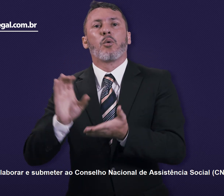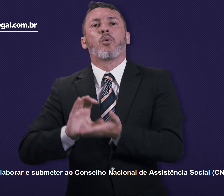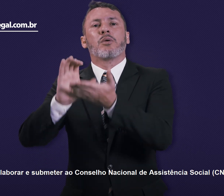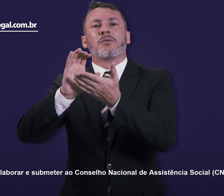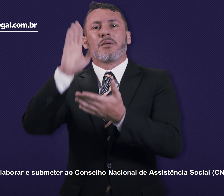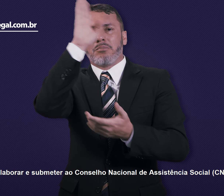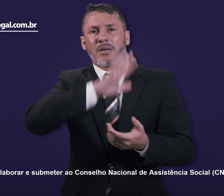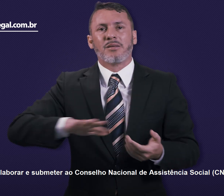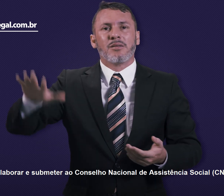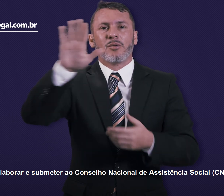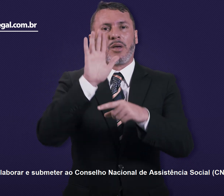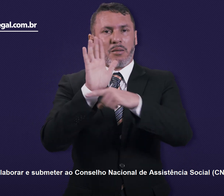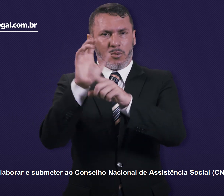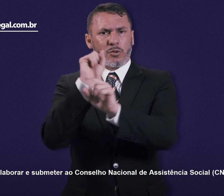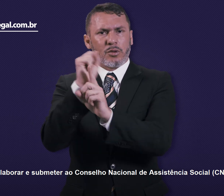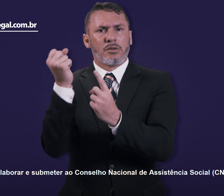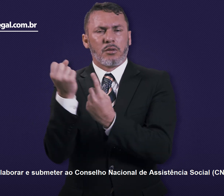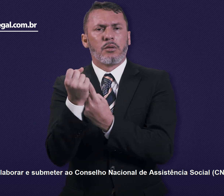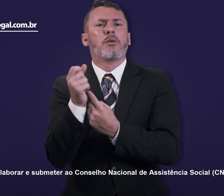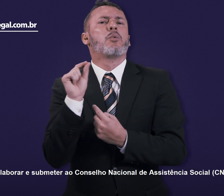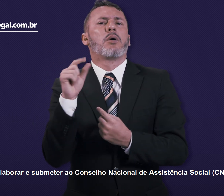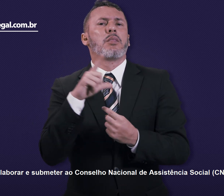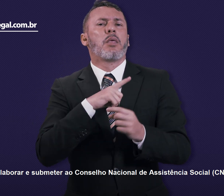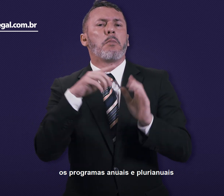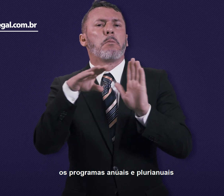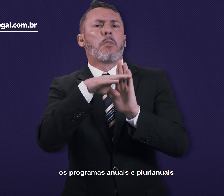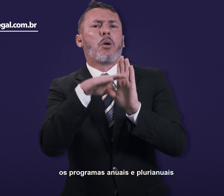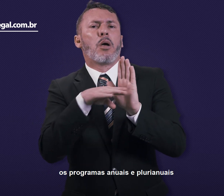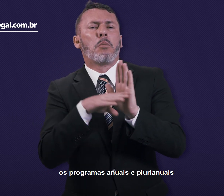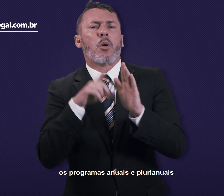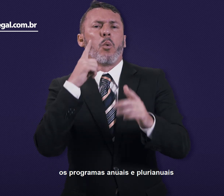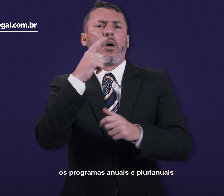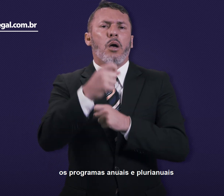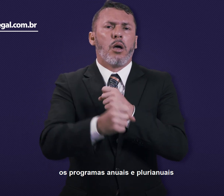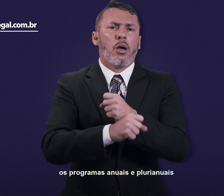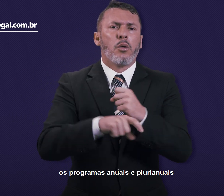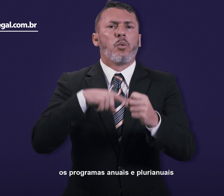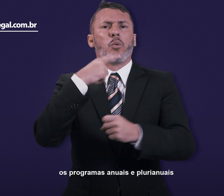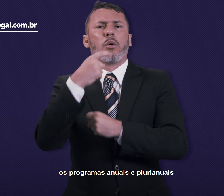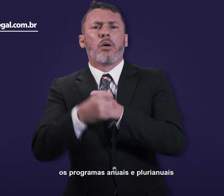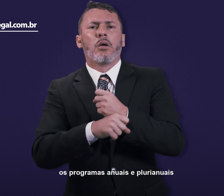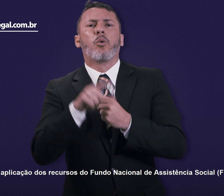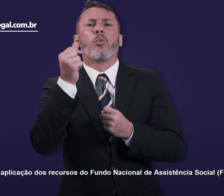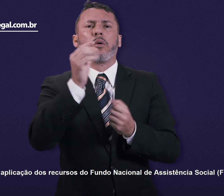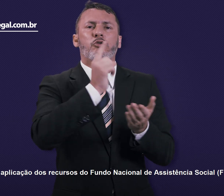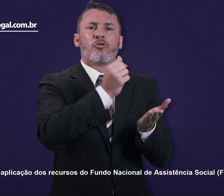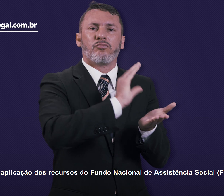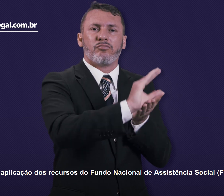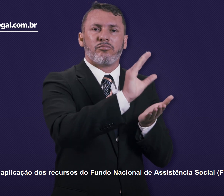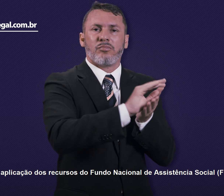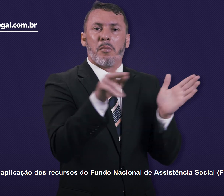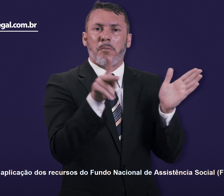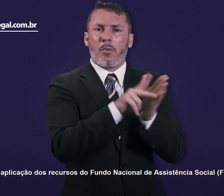Conselho Nacional de Assistência Social, CNAS, os programas anuais e plurianuais de